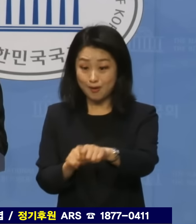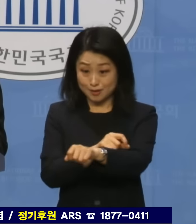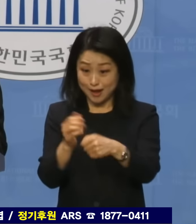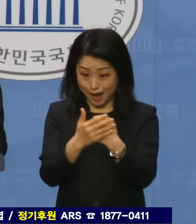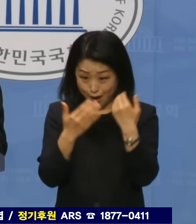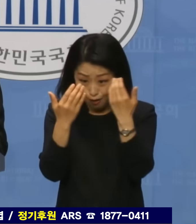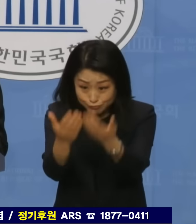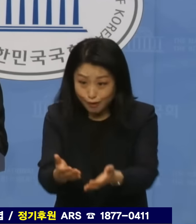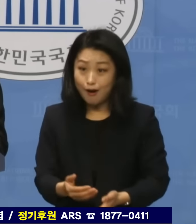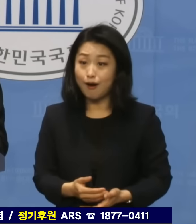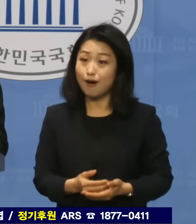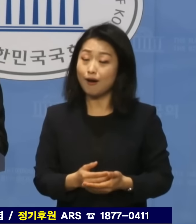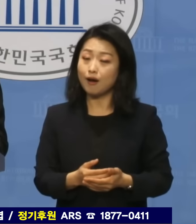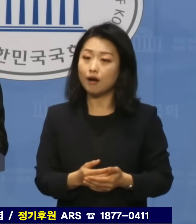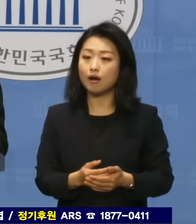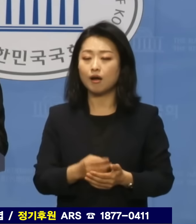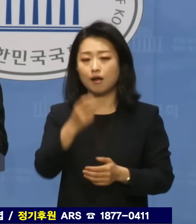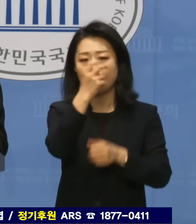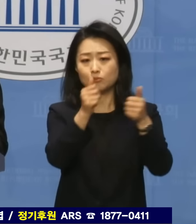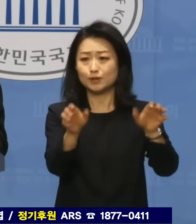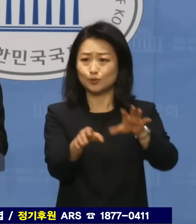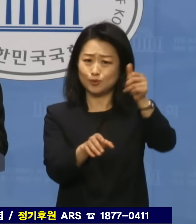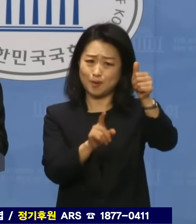참 표리부동한 검찰총장입니다.